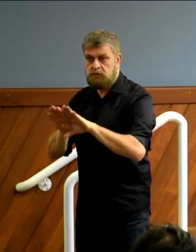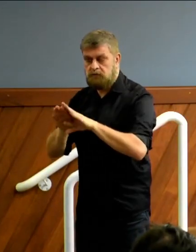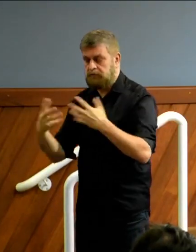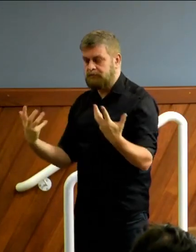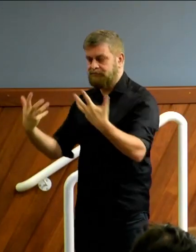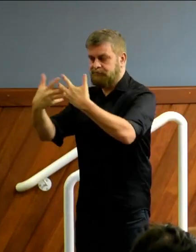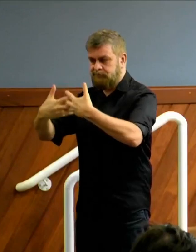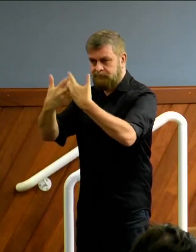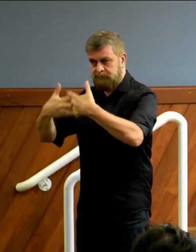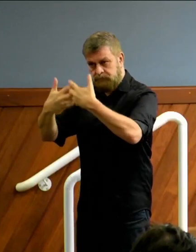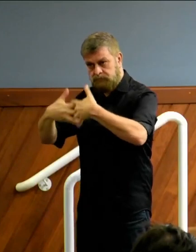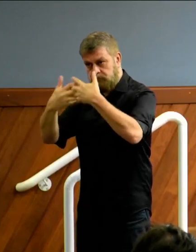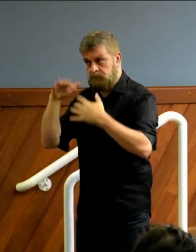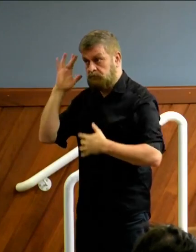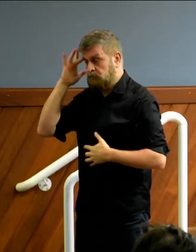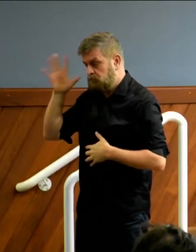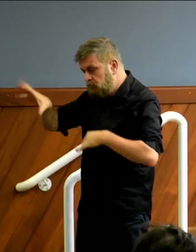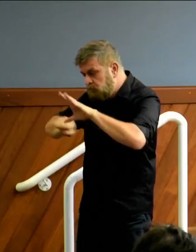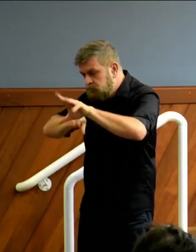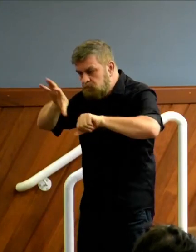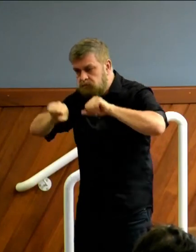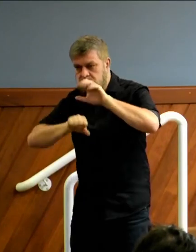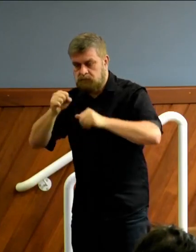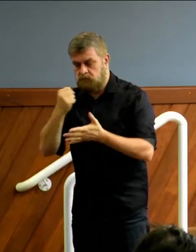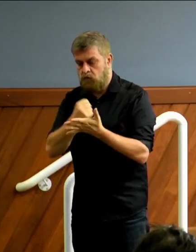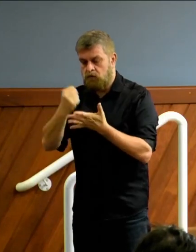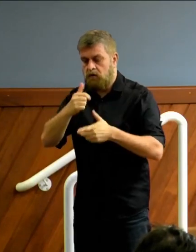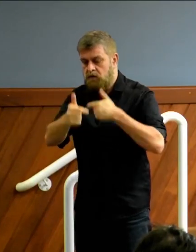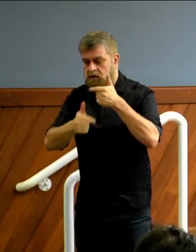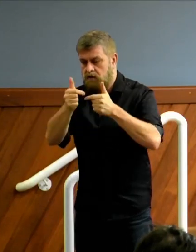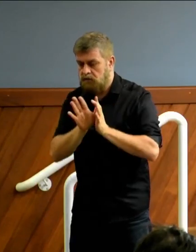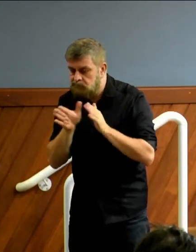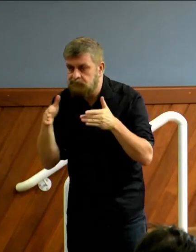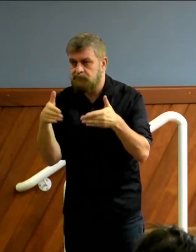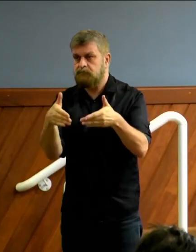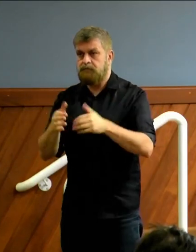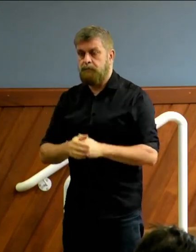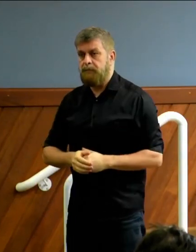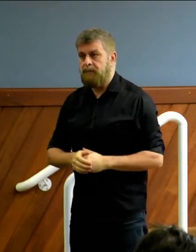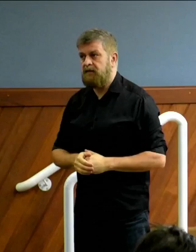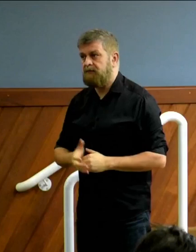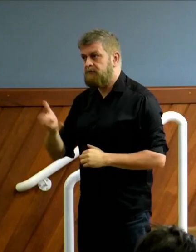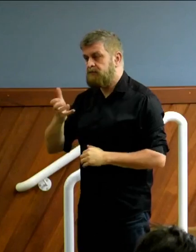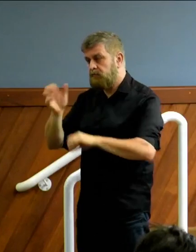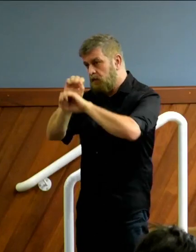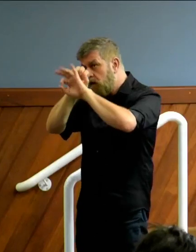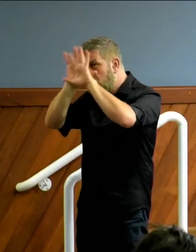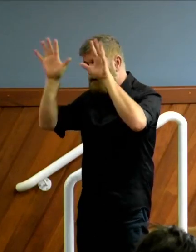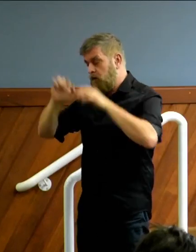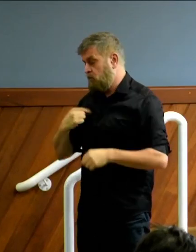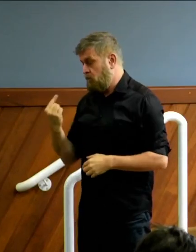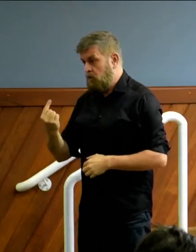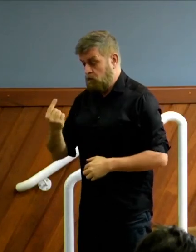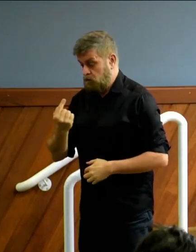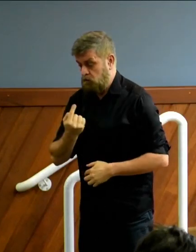vem somando, achando, né, um protocolo de trabalho e trabalhando sobre ele. Mas vejam, né, eu quero que fique muito claro que essa é uma